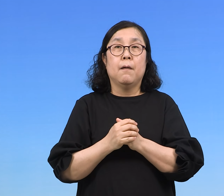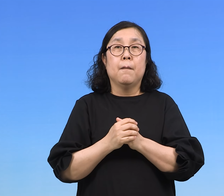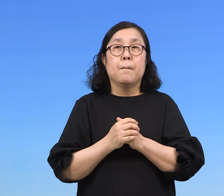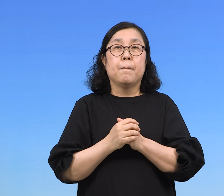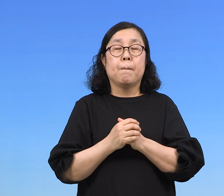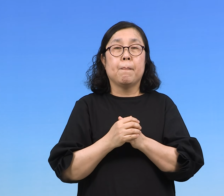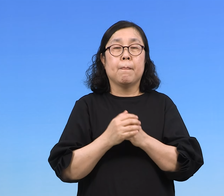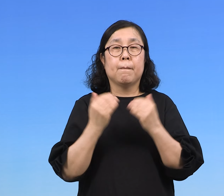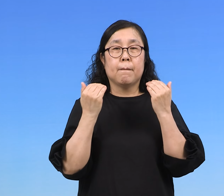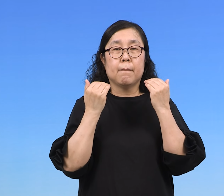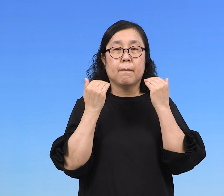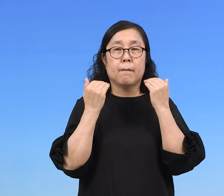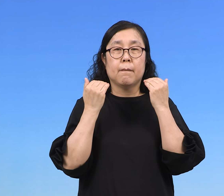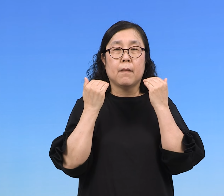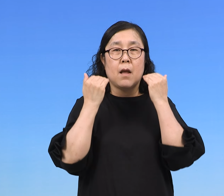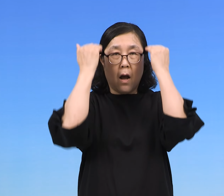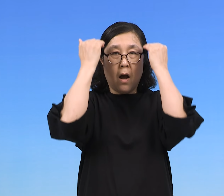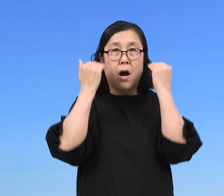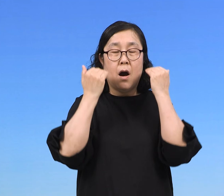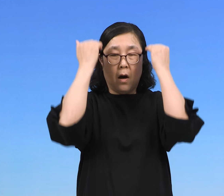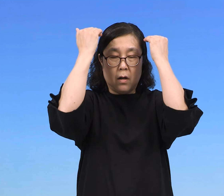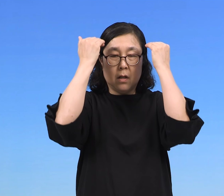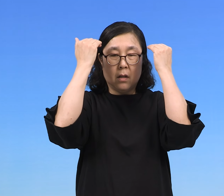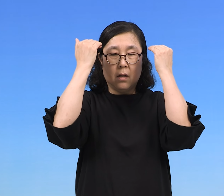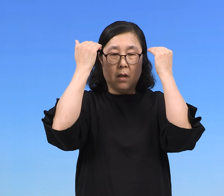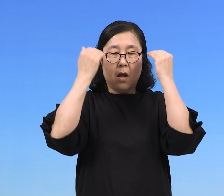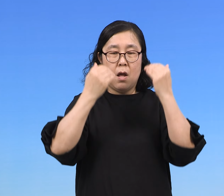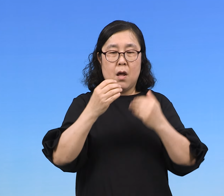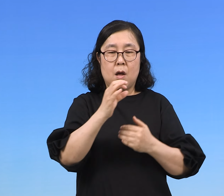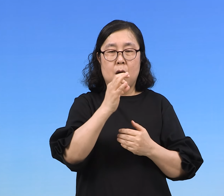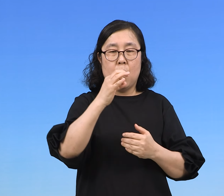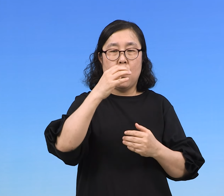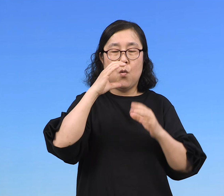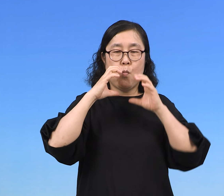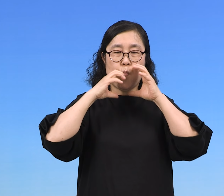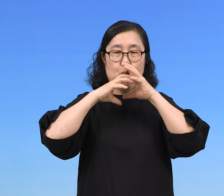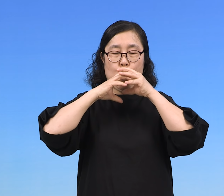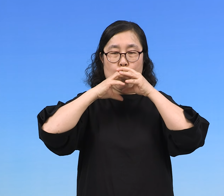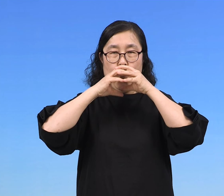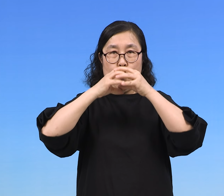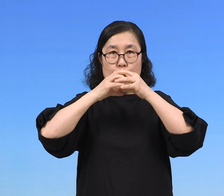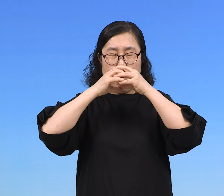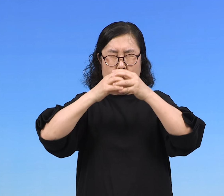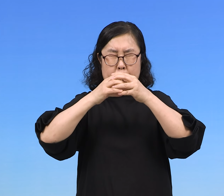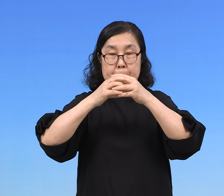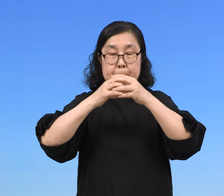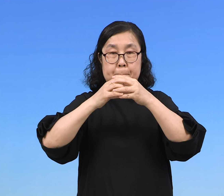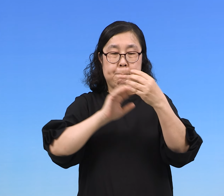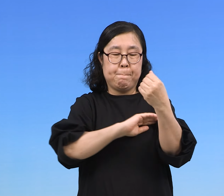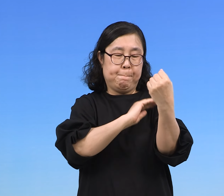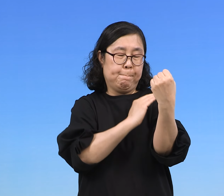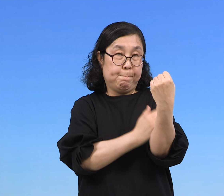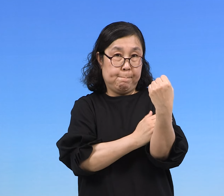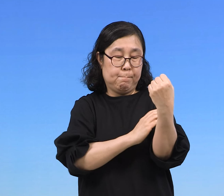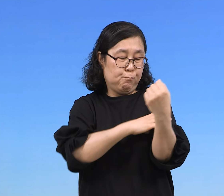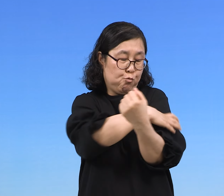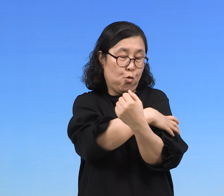아프지만요, 어른을 죽여놓아버린 이 포스트 모더니즘의 특징이라 그러는데 전 세계적인 추세인데, 그래서